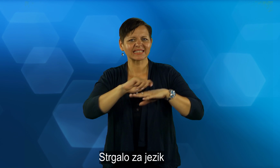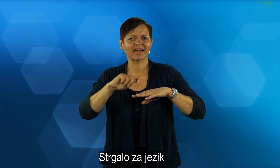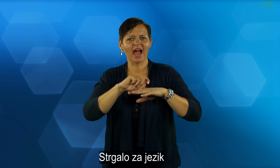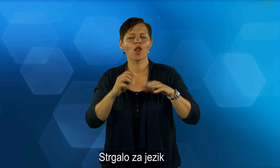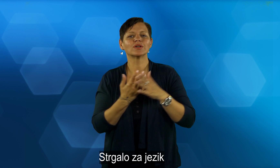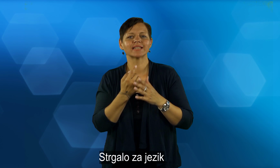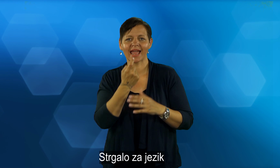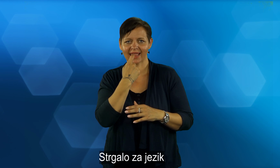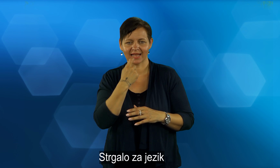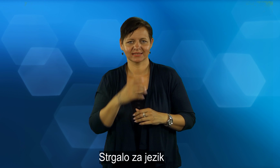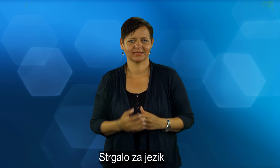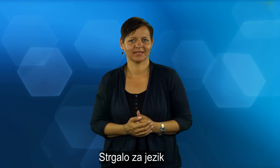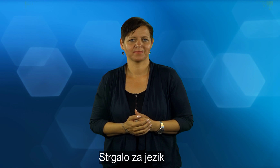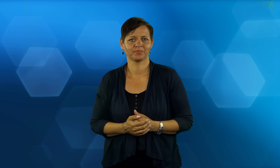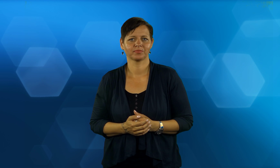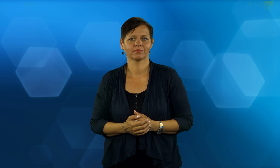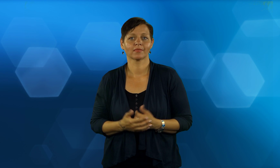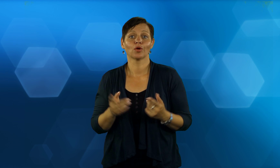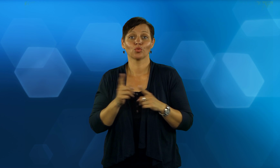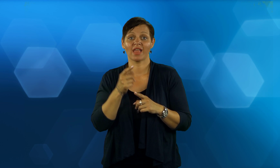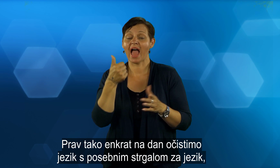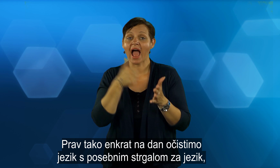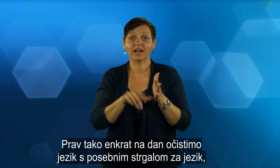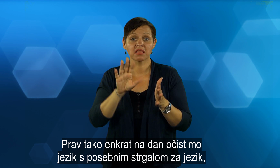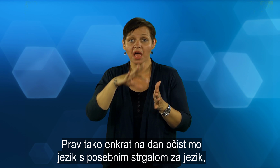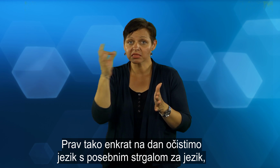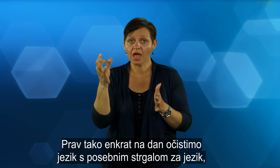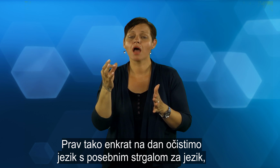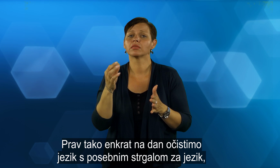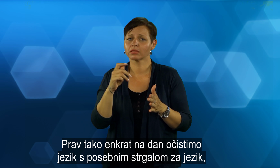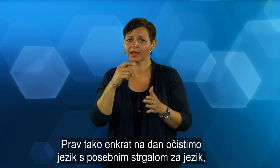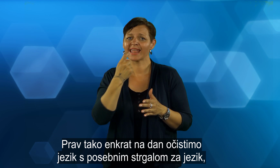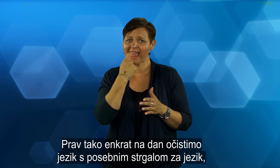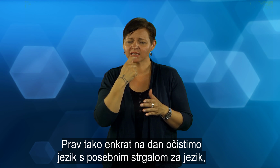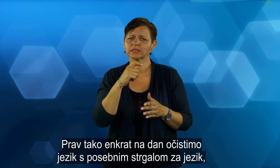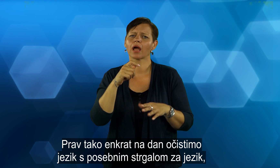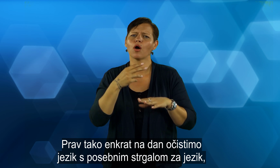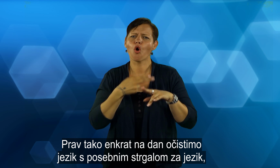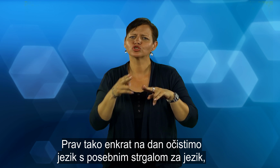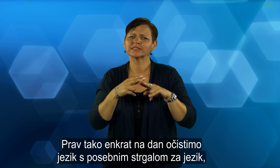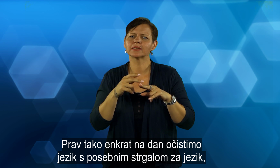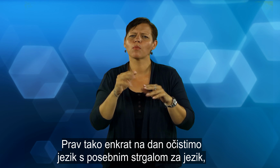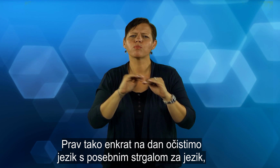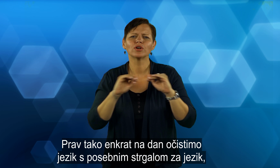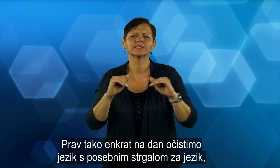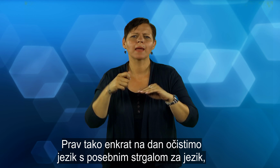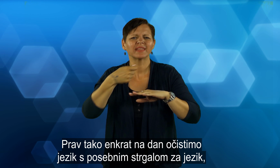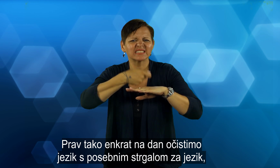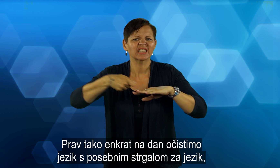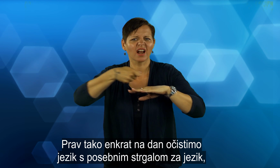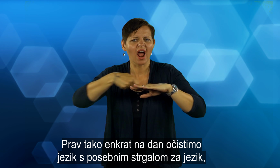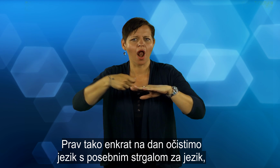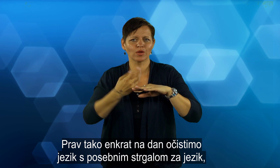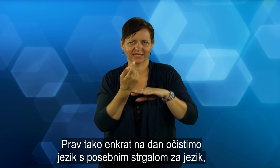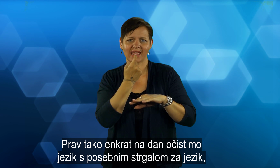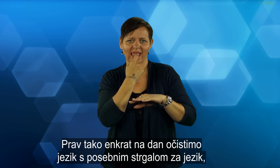Strgalo za jezik. Prav tako enkrat na dan očistimo jezik s posebnim strgalom za jezik. Hrbtišče jezika